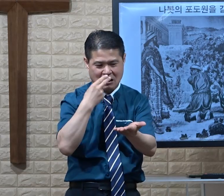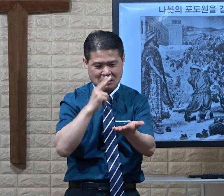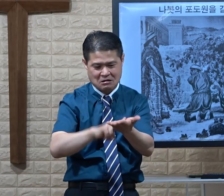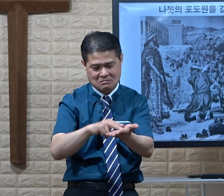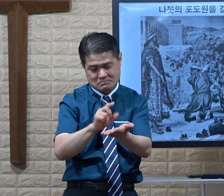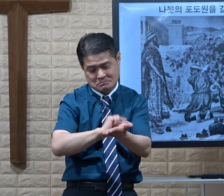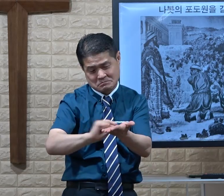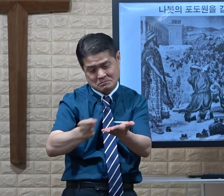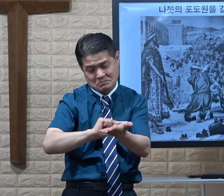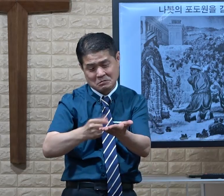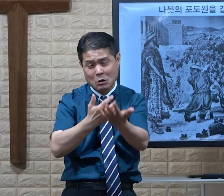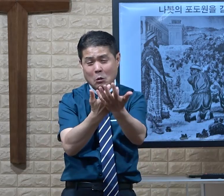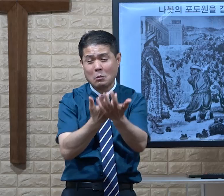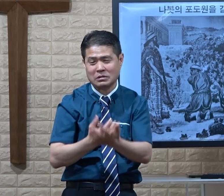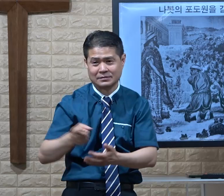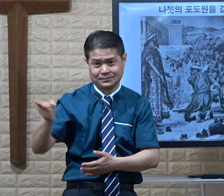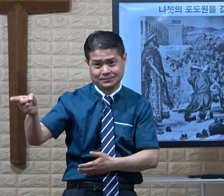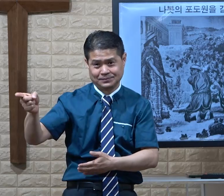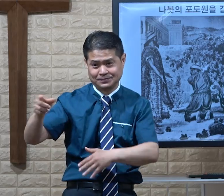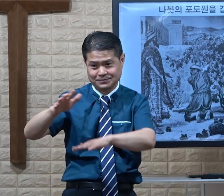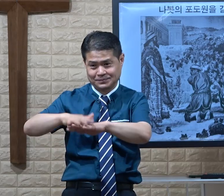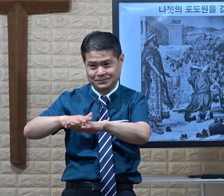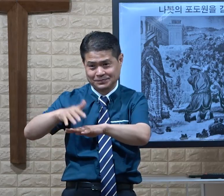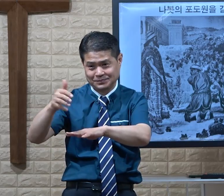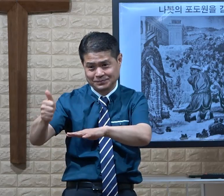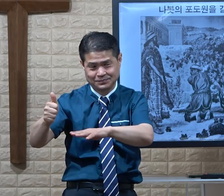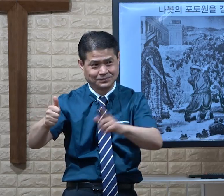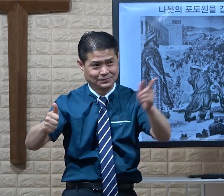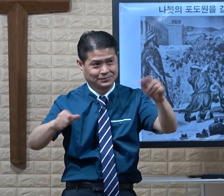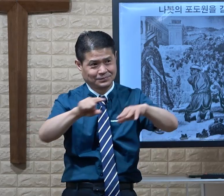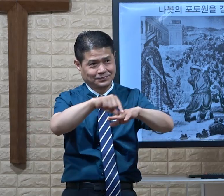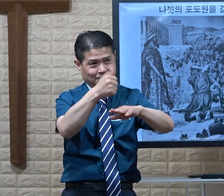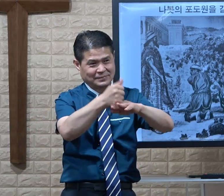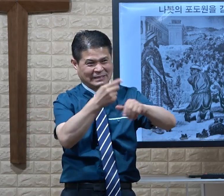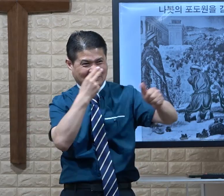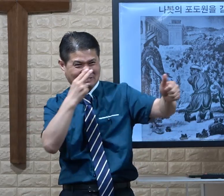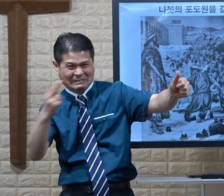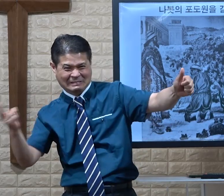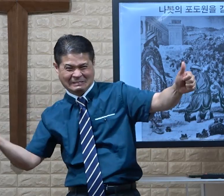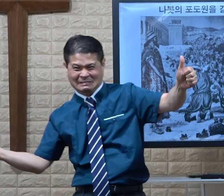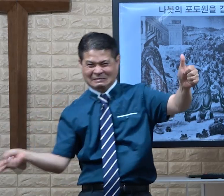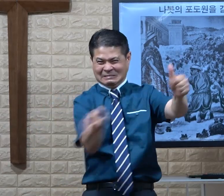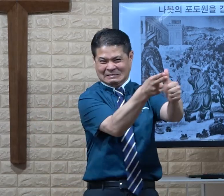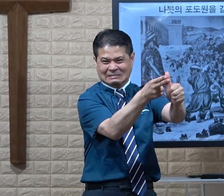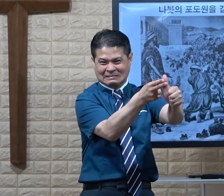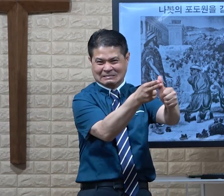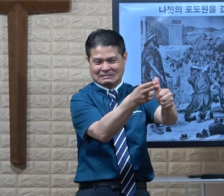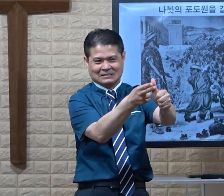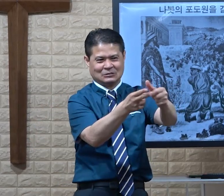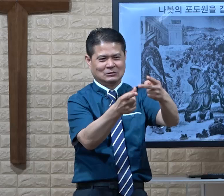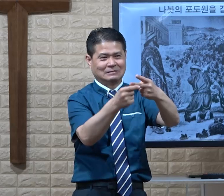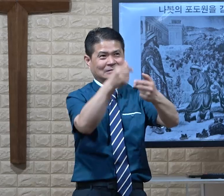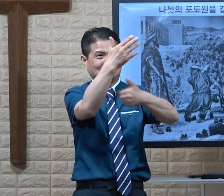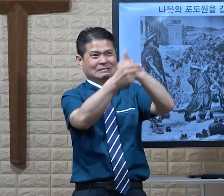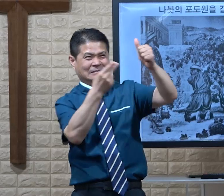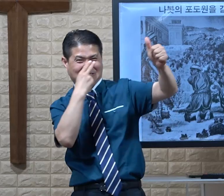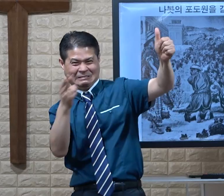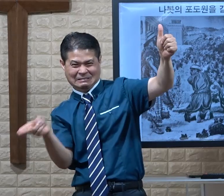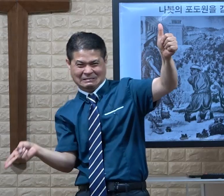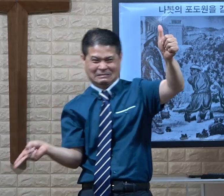그래서 자신이 이사벨이 편지를 써서 그 포도밭 주인의 모욕하는 그런 글을